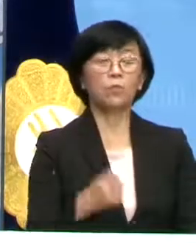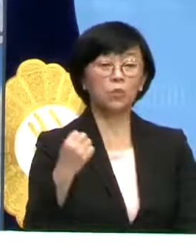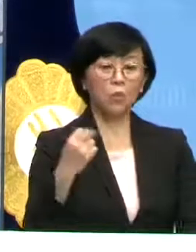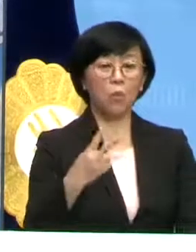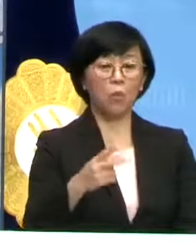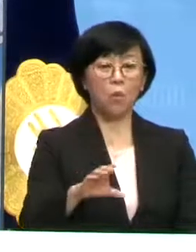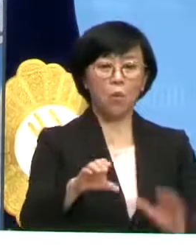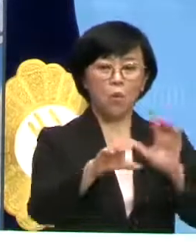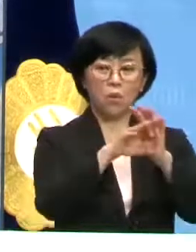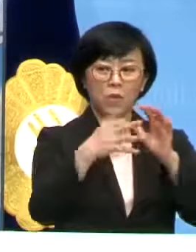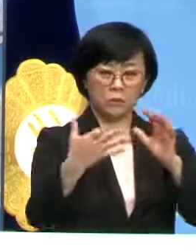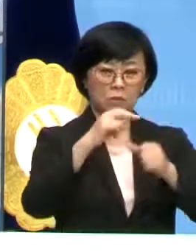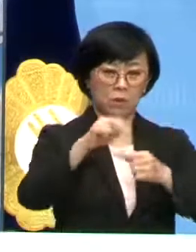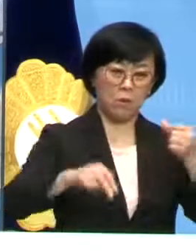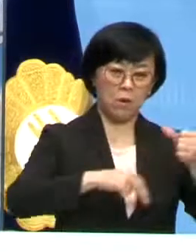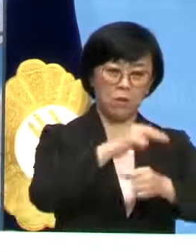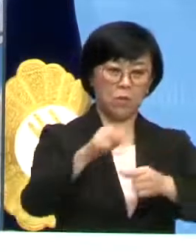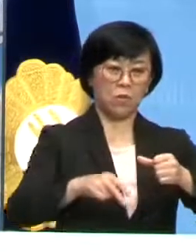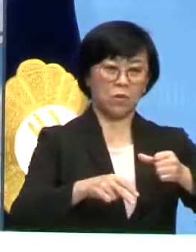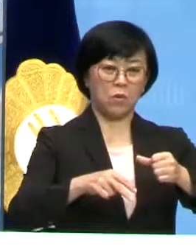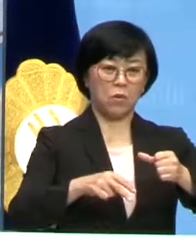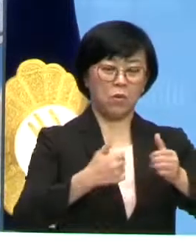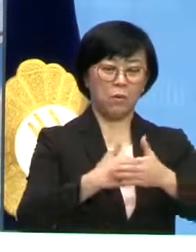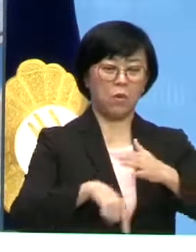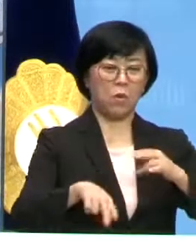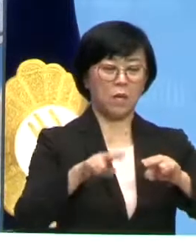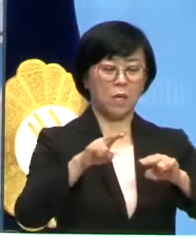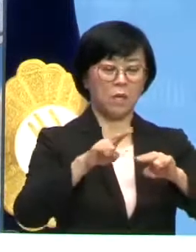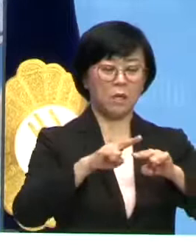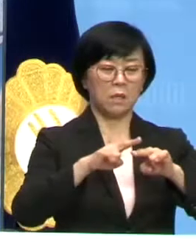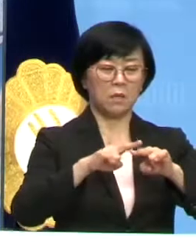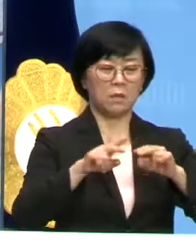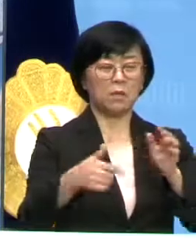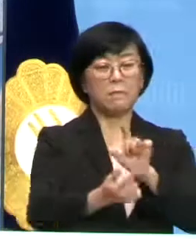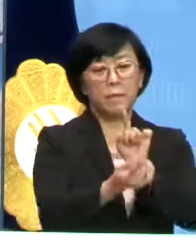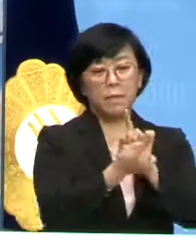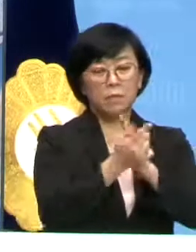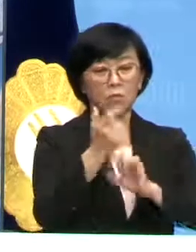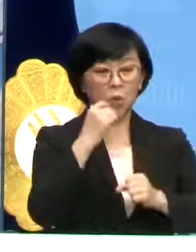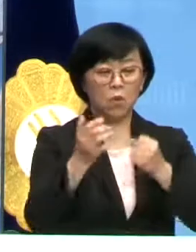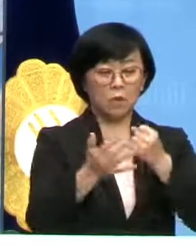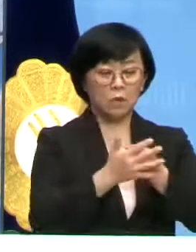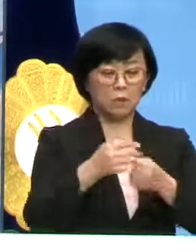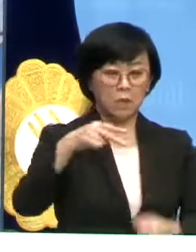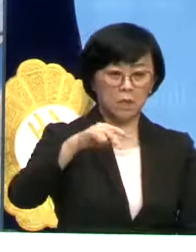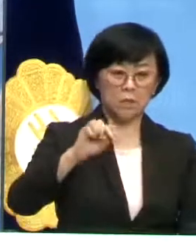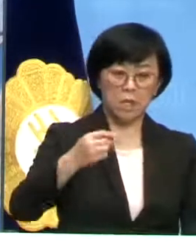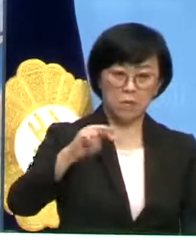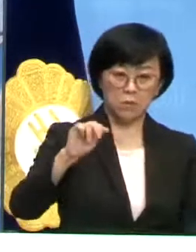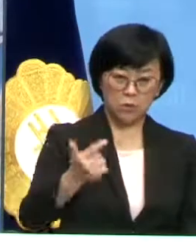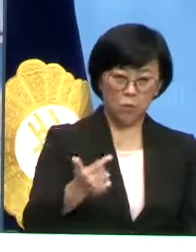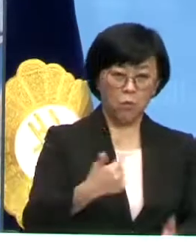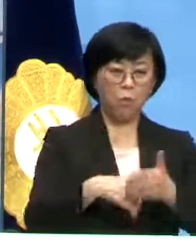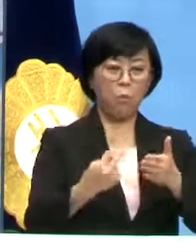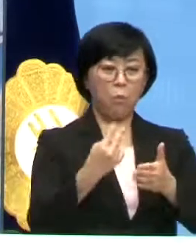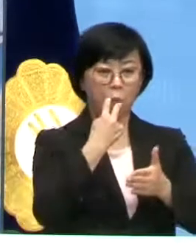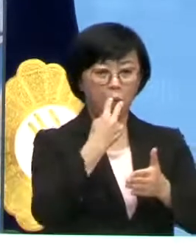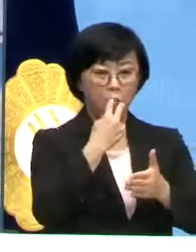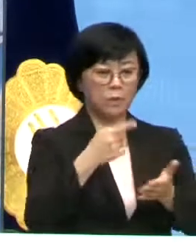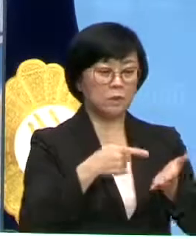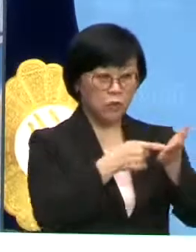아니라 코로나 119 때문에 은 택트 시대가 도래하면서 실손보험 친구 감소하는